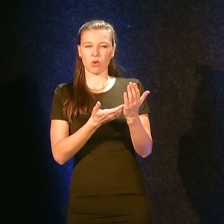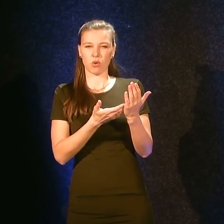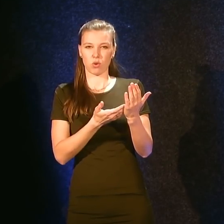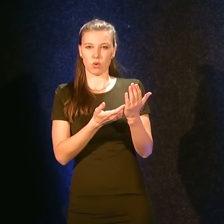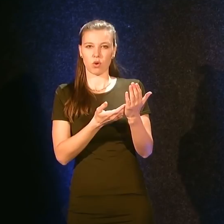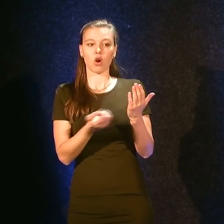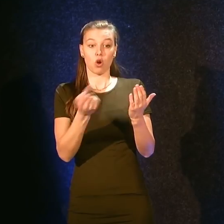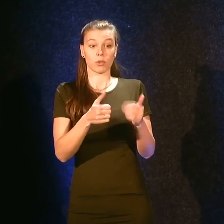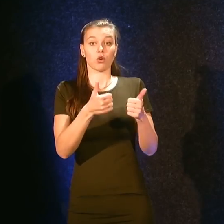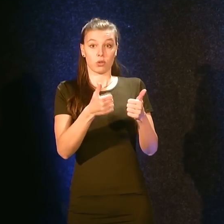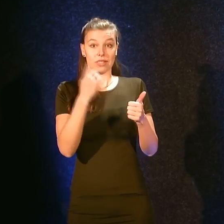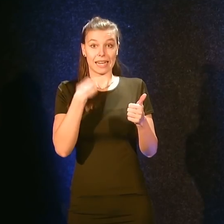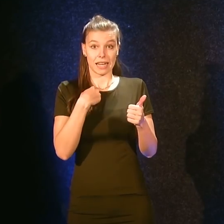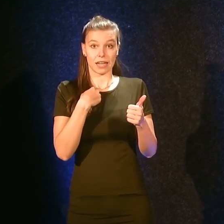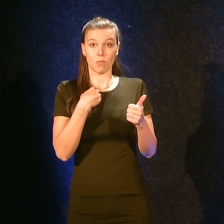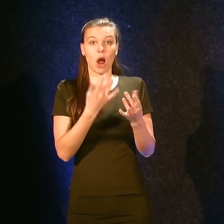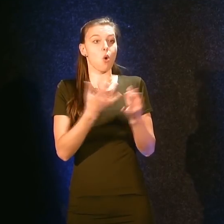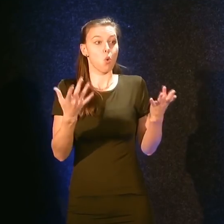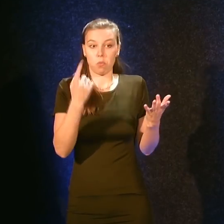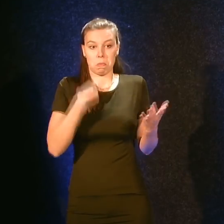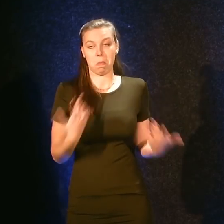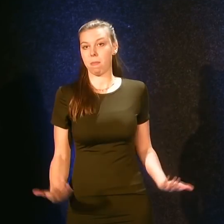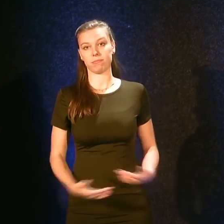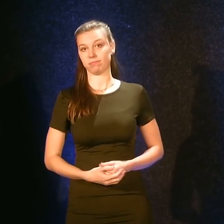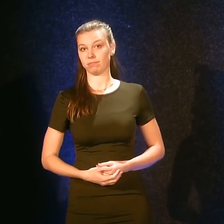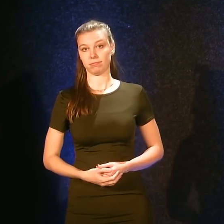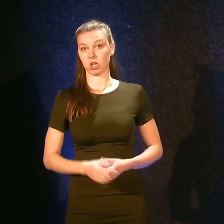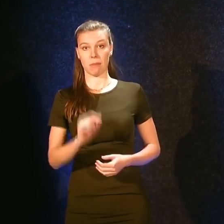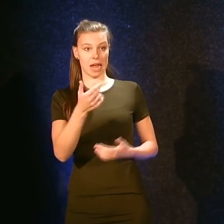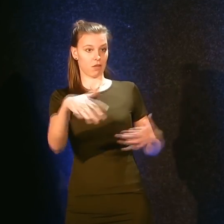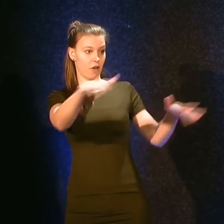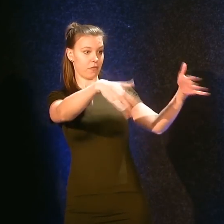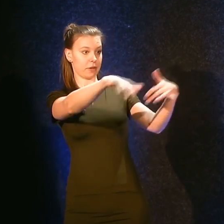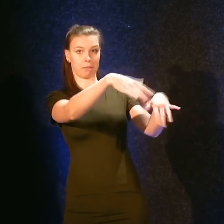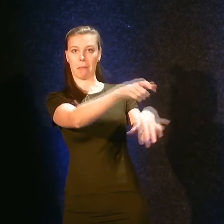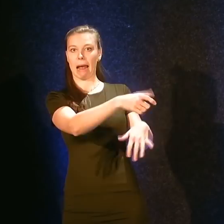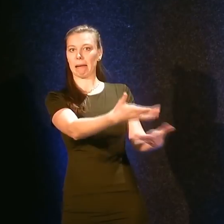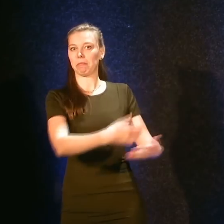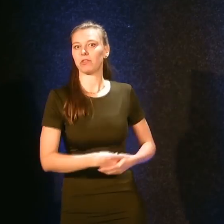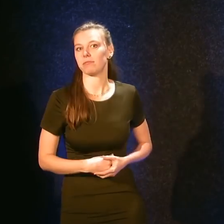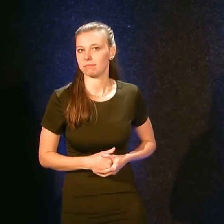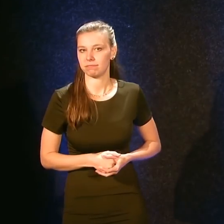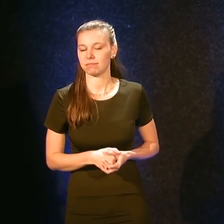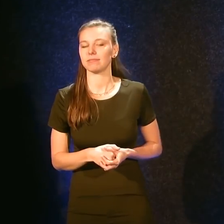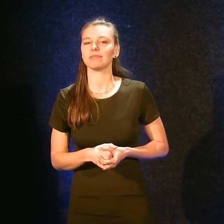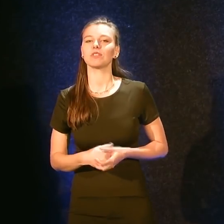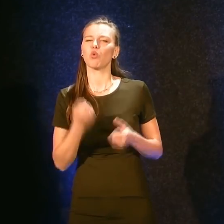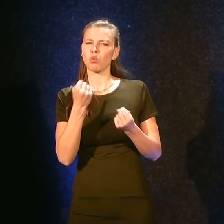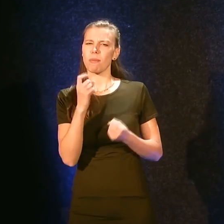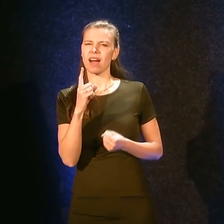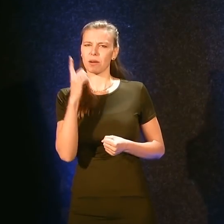maar hoe het goed komt, dat weet ik niet. Op één of ander eiland. Dat is wel belangrijk,